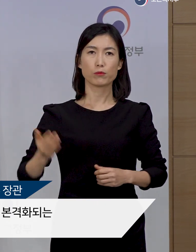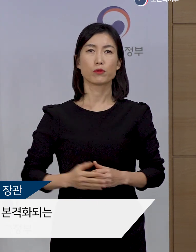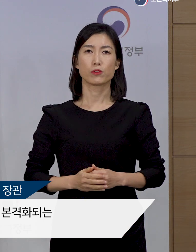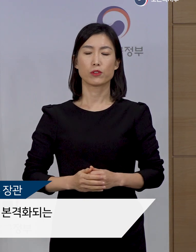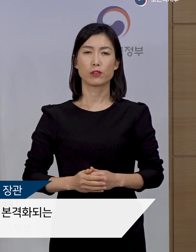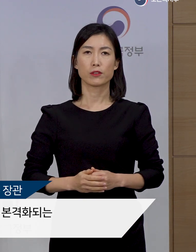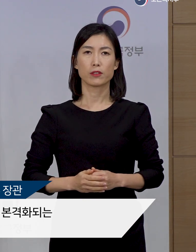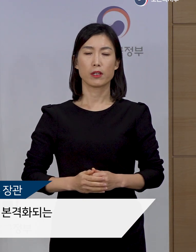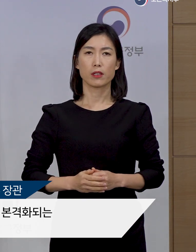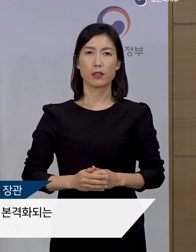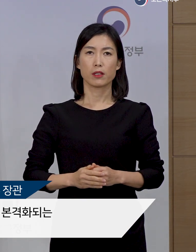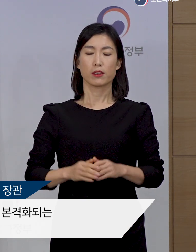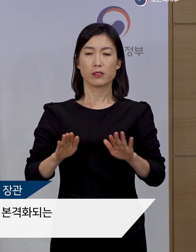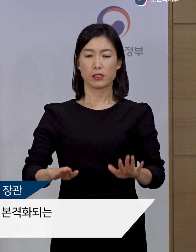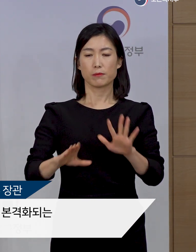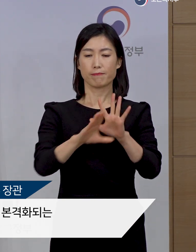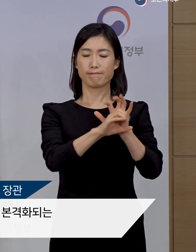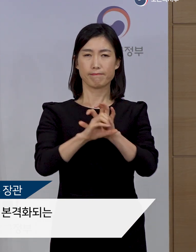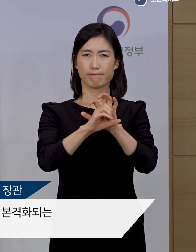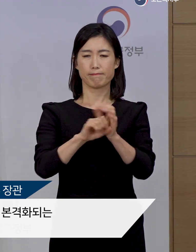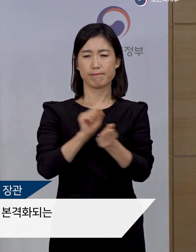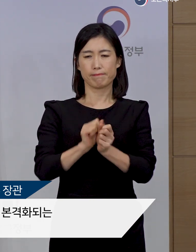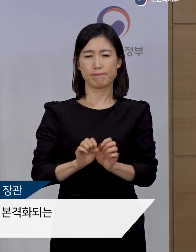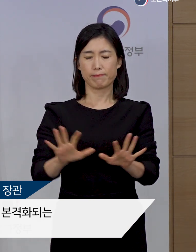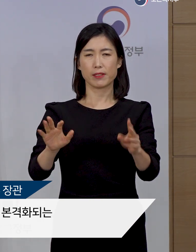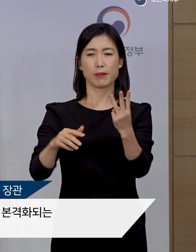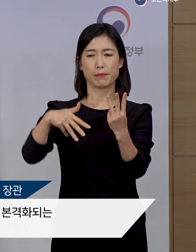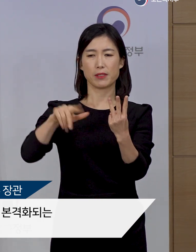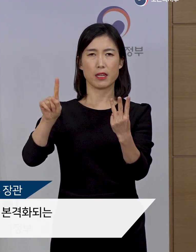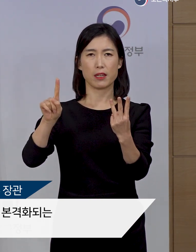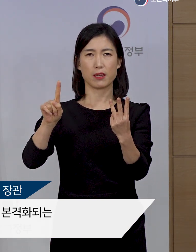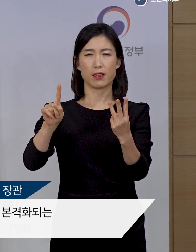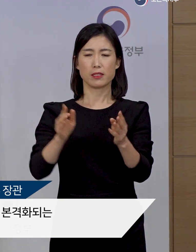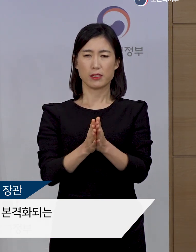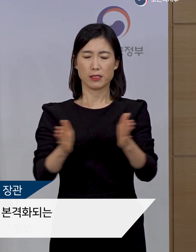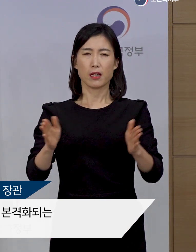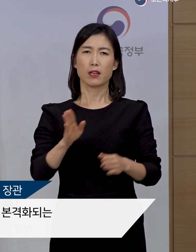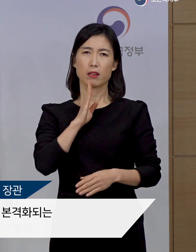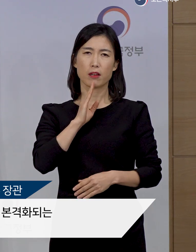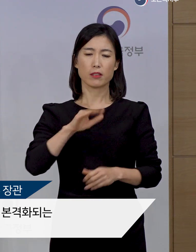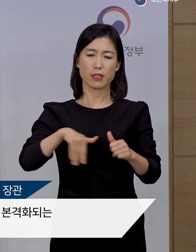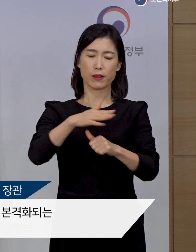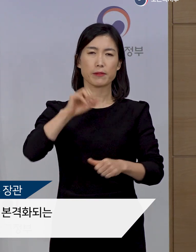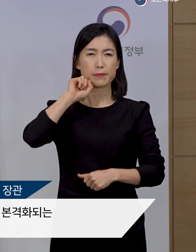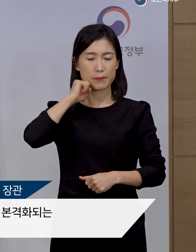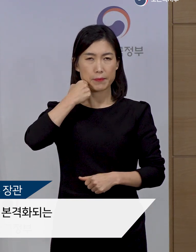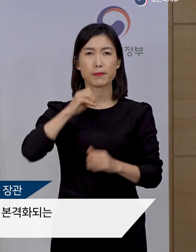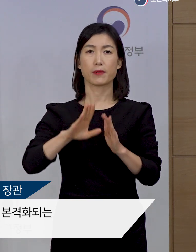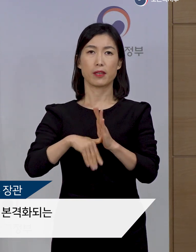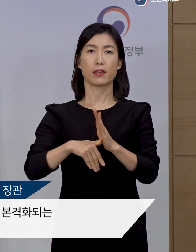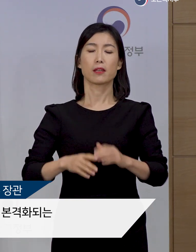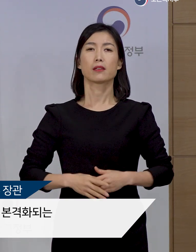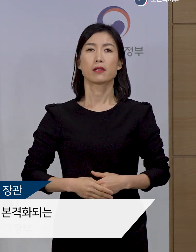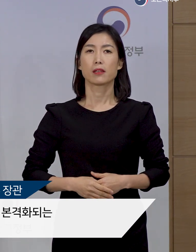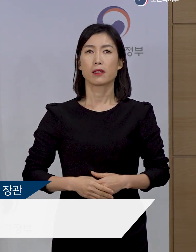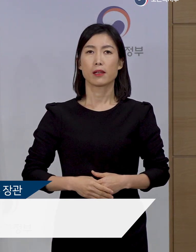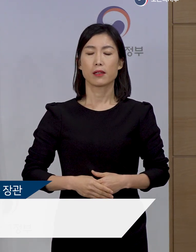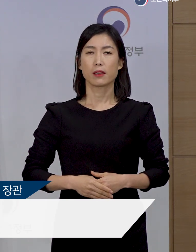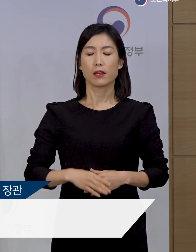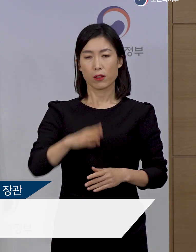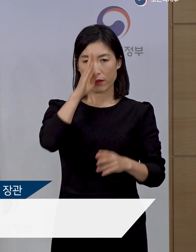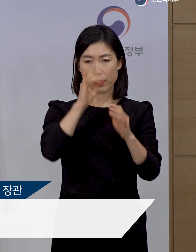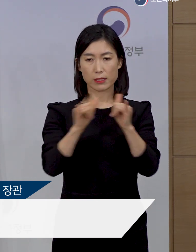지금 우리는 코로나19의 3차 유행이 본격화되는 엄중한 상황에 마주했습니다.